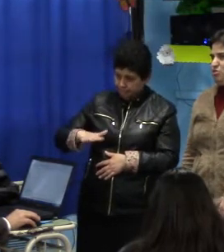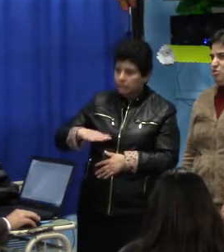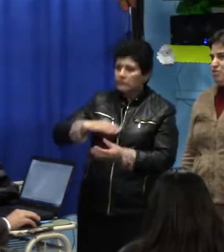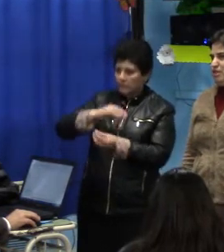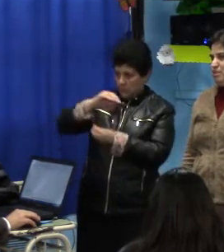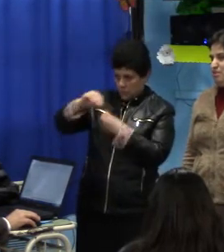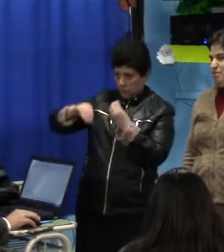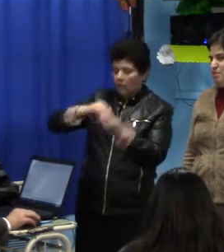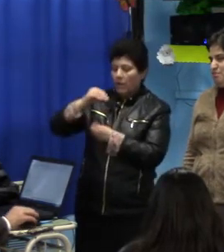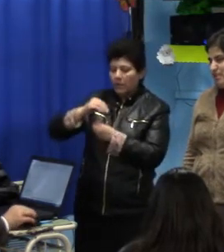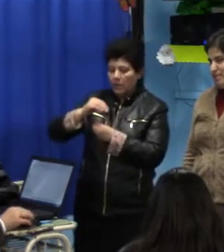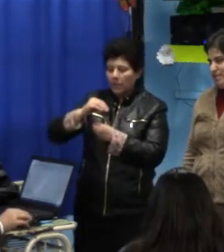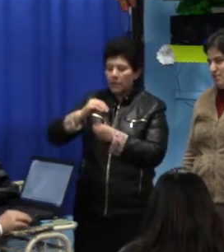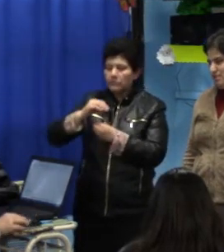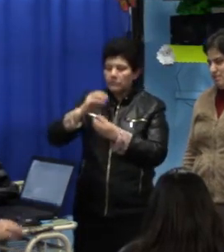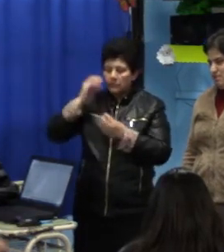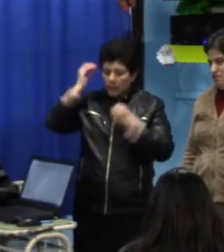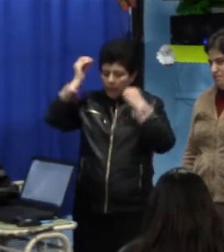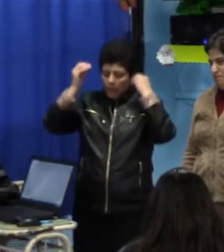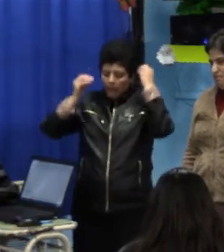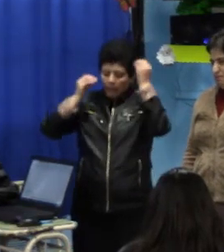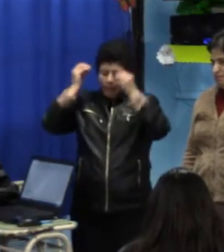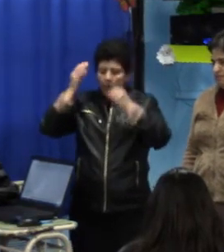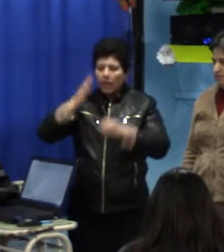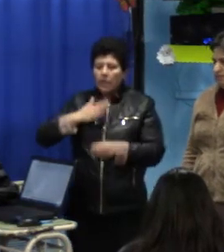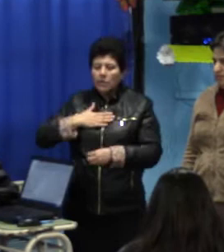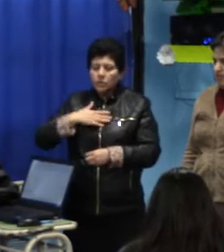para que yo tuviera la Biblia en braille,